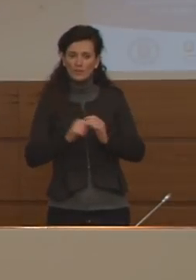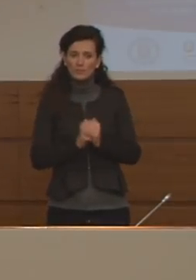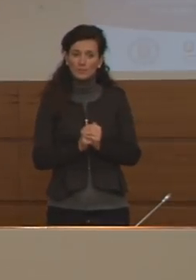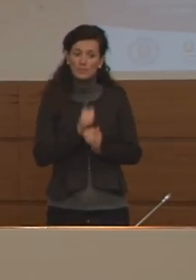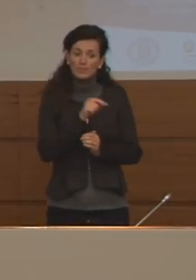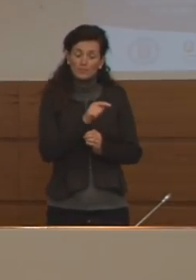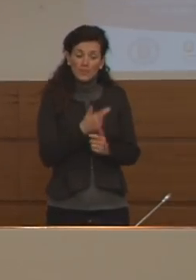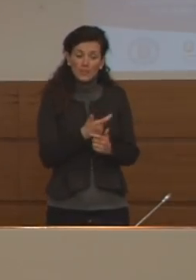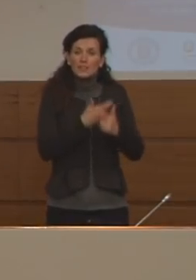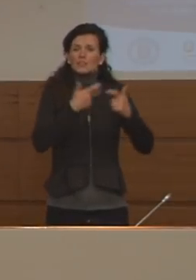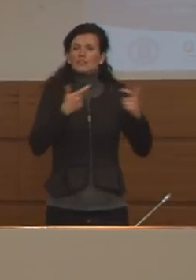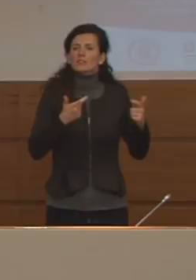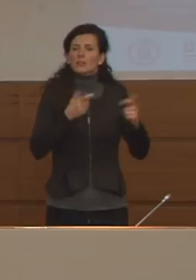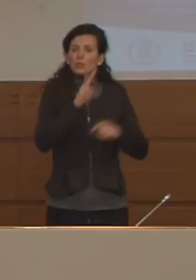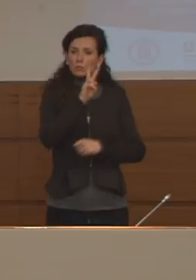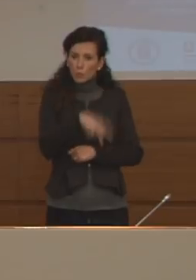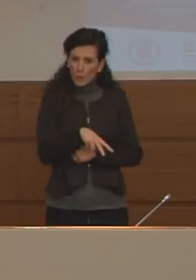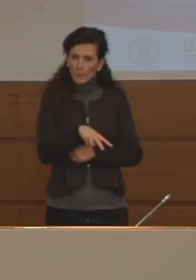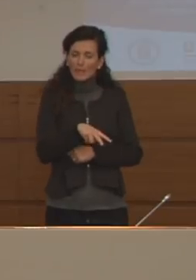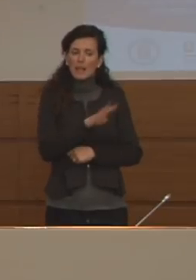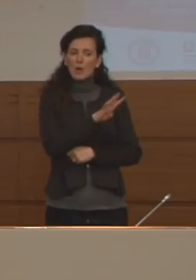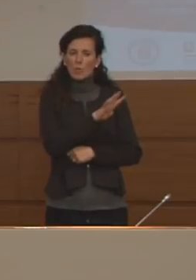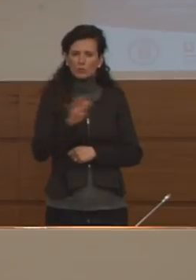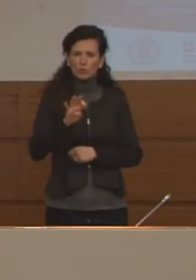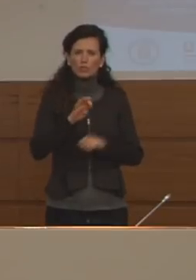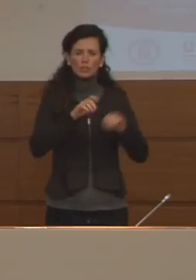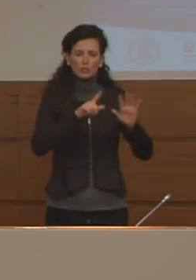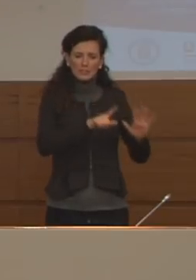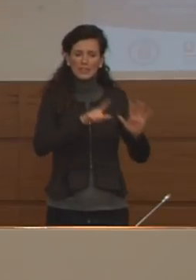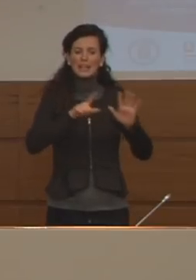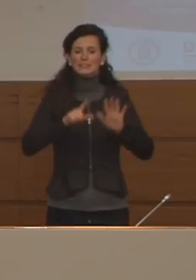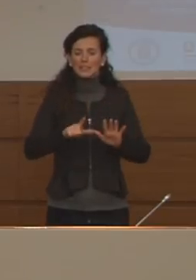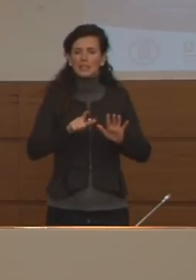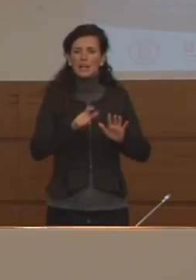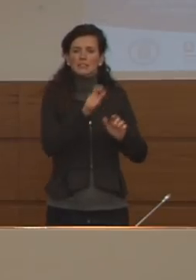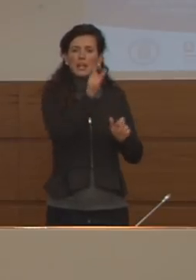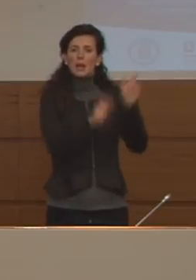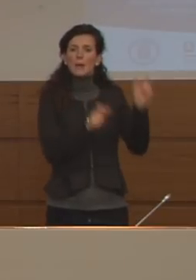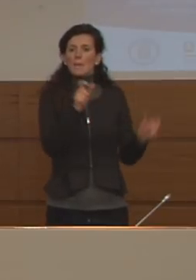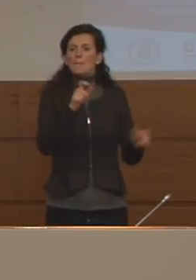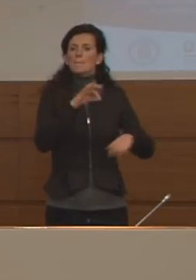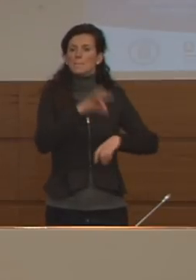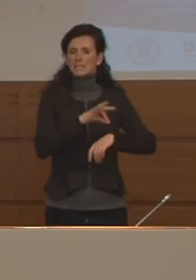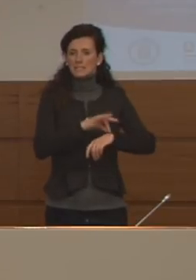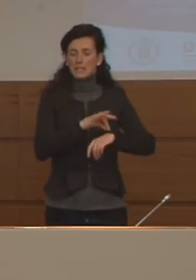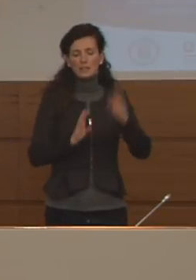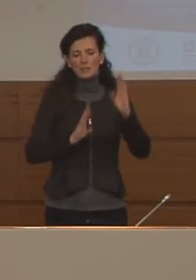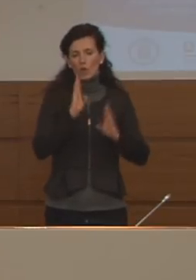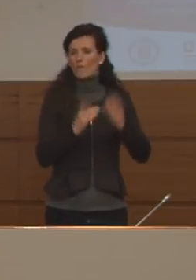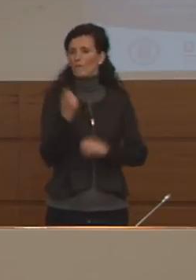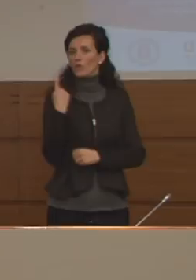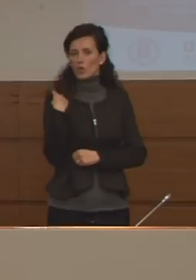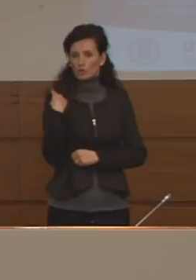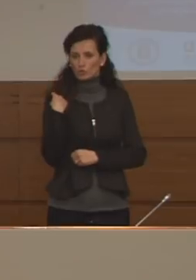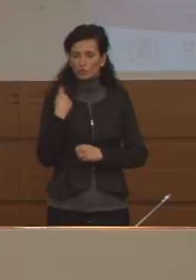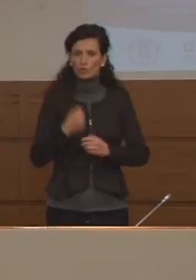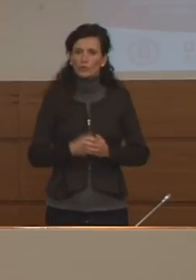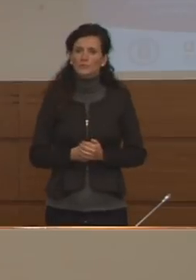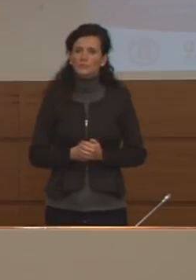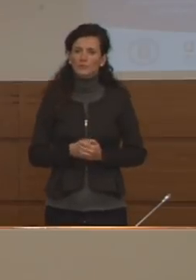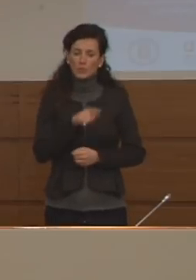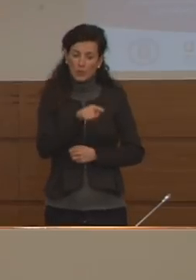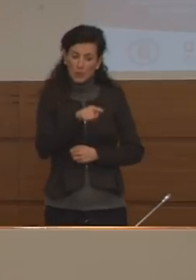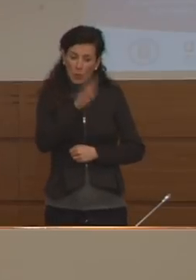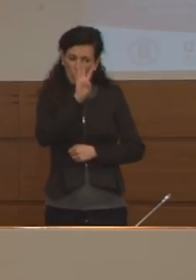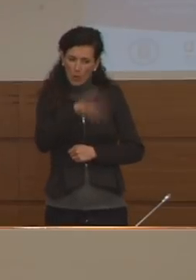incremento di 2.477 pazienti rispetto a ieri di questi 4